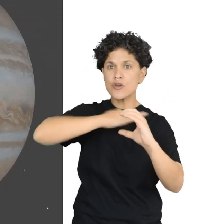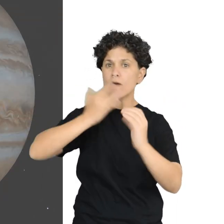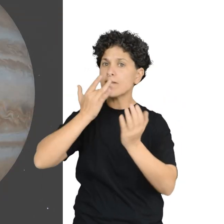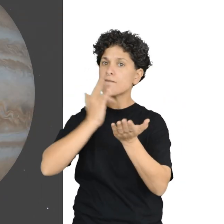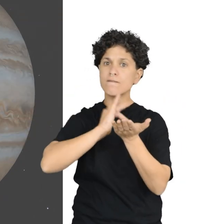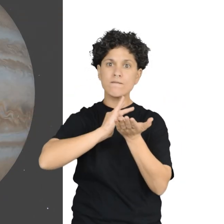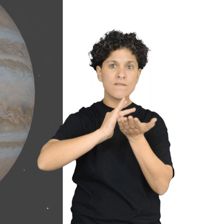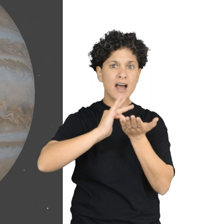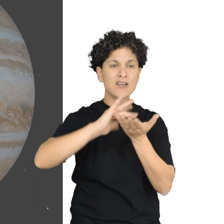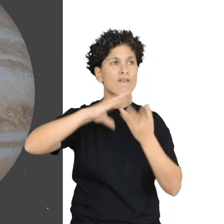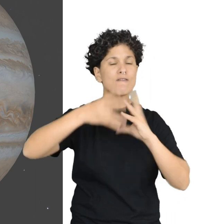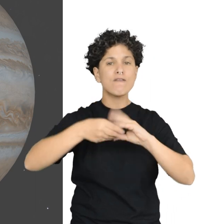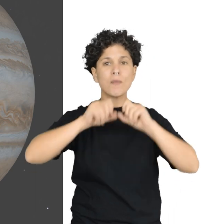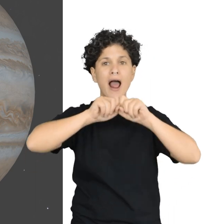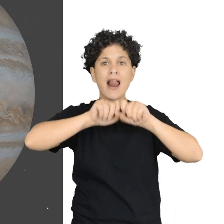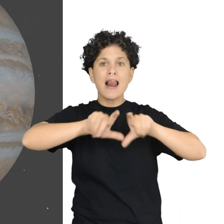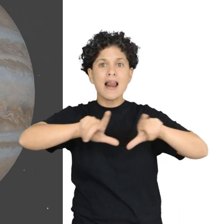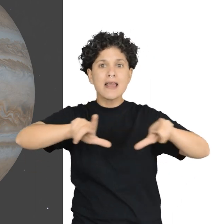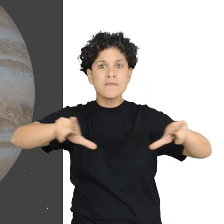él